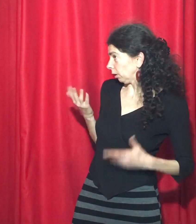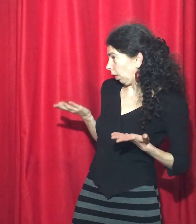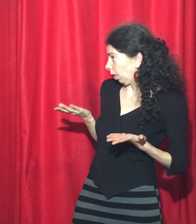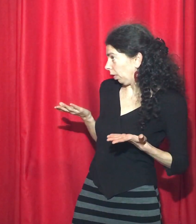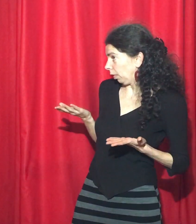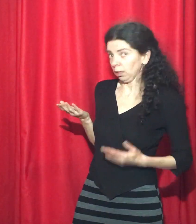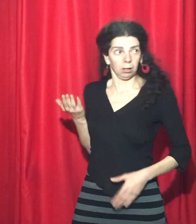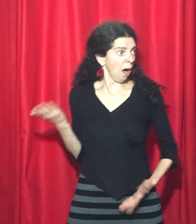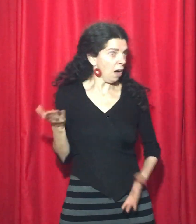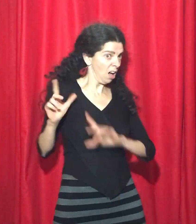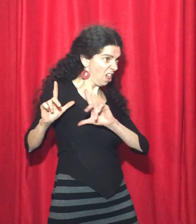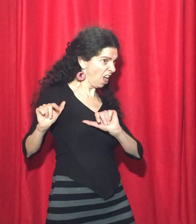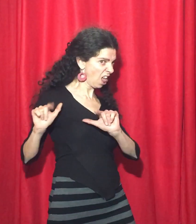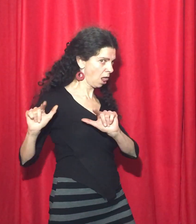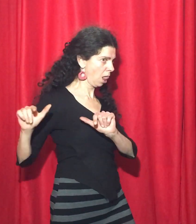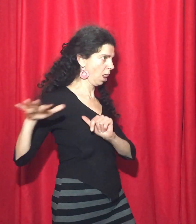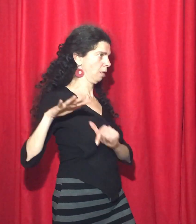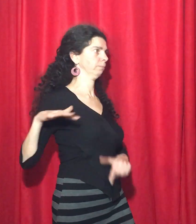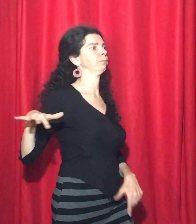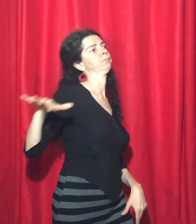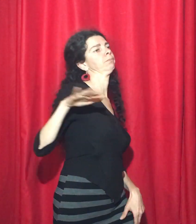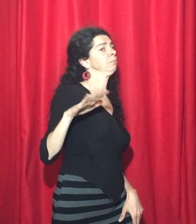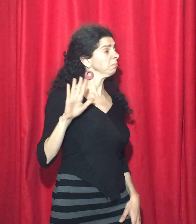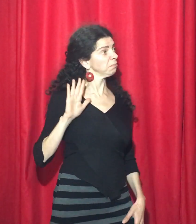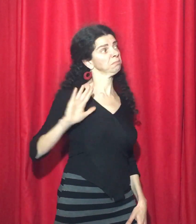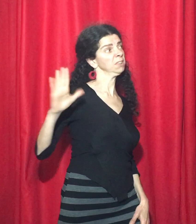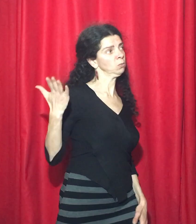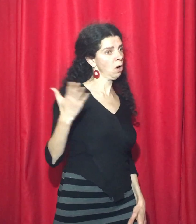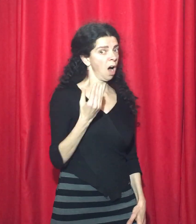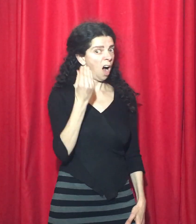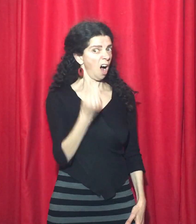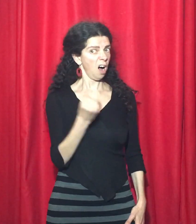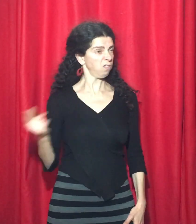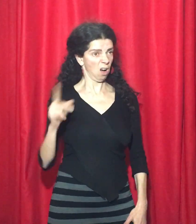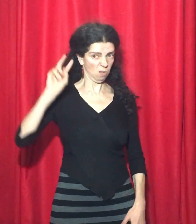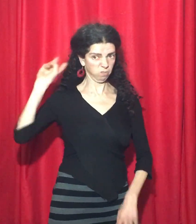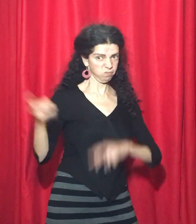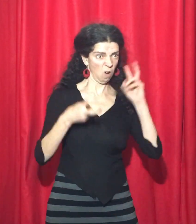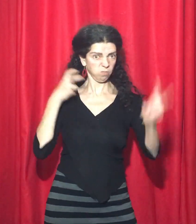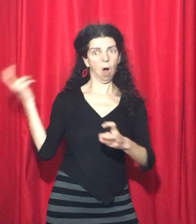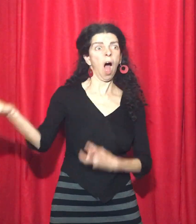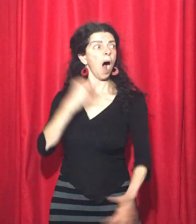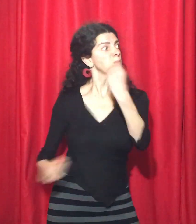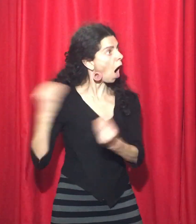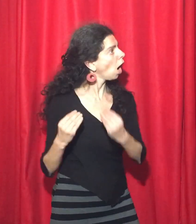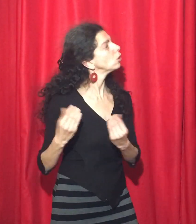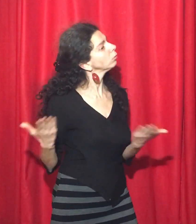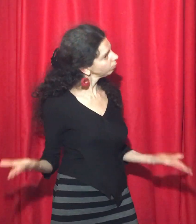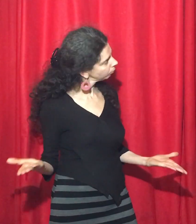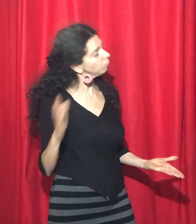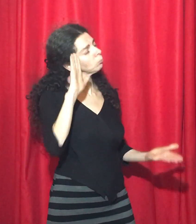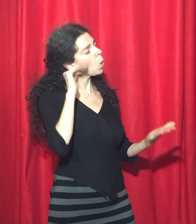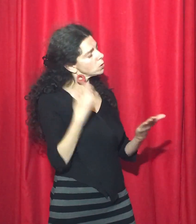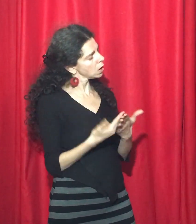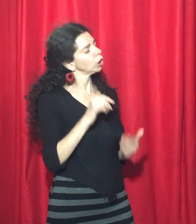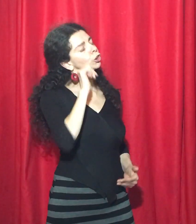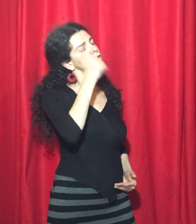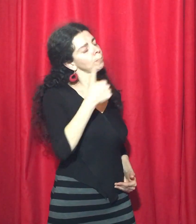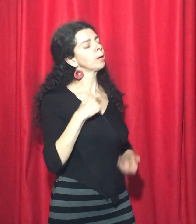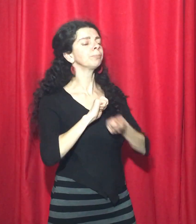Si, murmura Jules. Parce qu'il est dans les parages. Et tu sais quoi? Il enlève les petits enfants. Et il les mange.